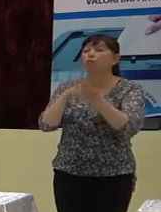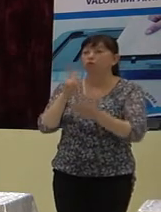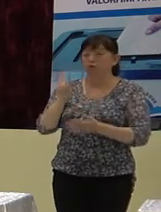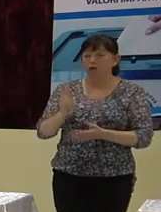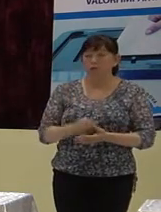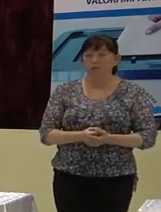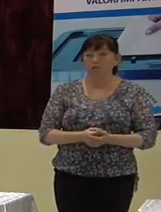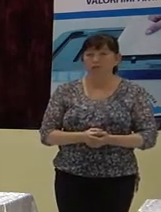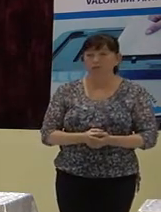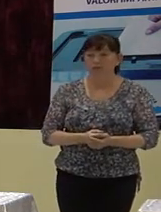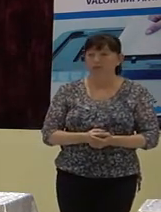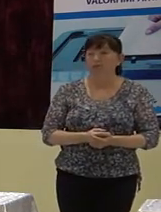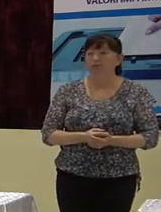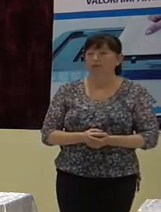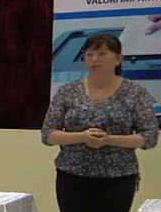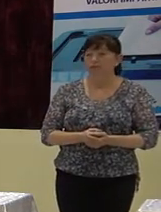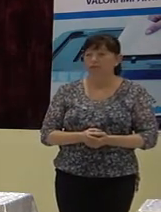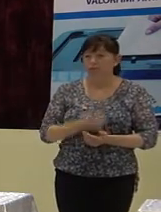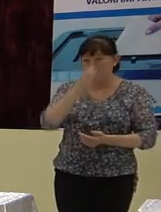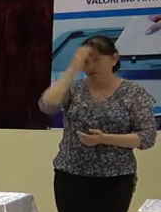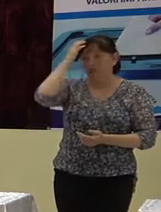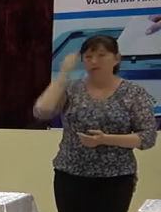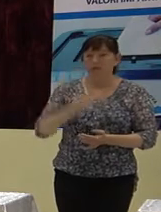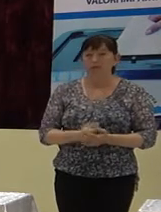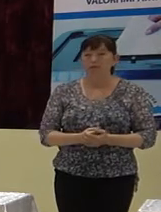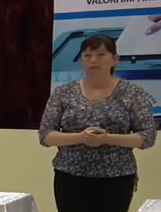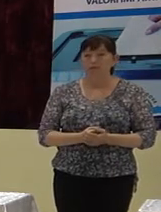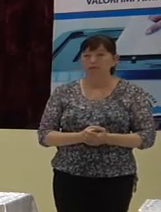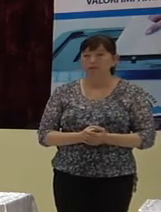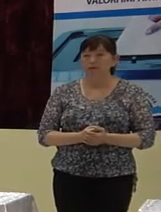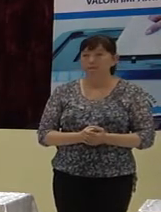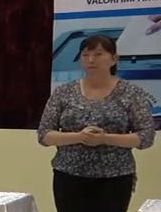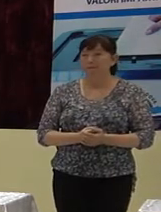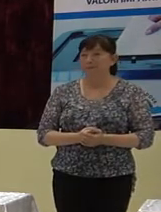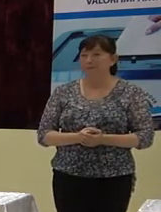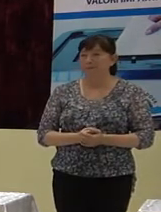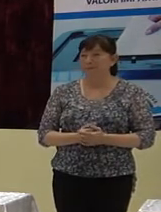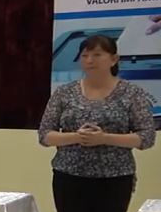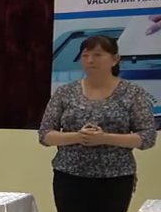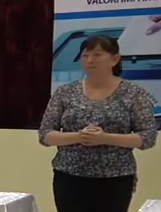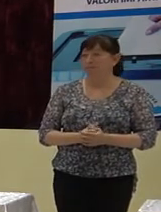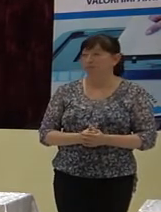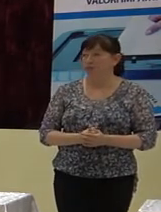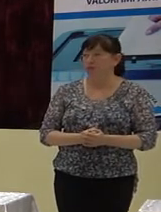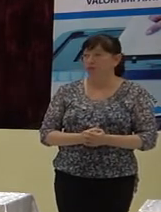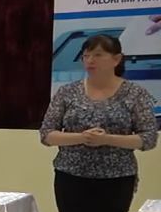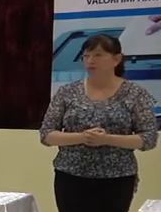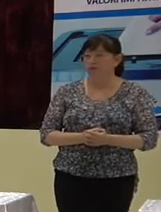vorbit despre noi nimica. Întrebarea este adresată cui? Este adresată mai curând probabil organizatorilor